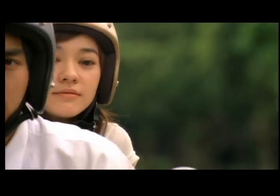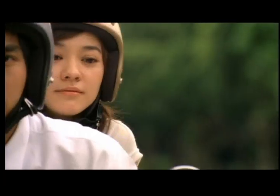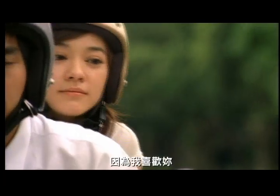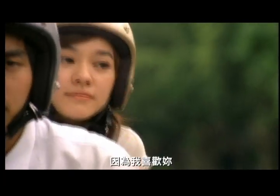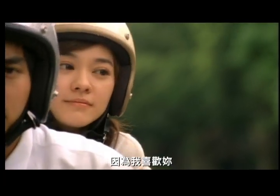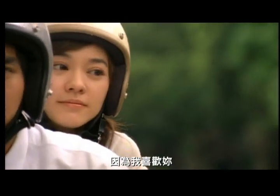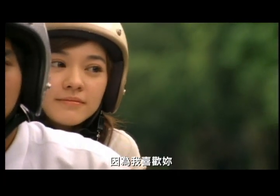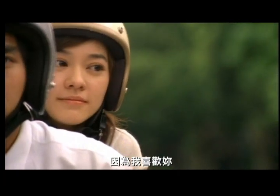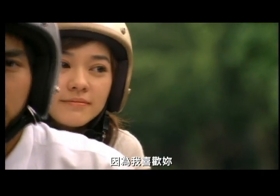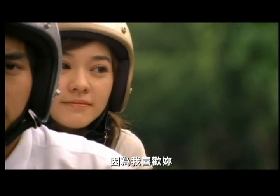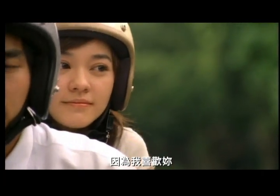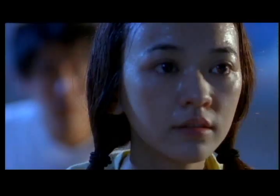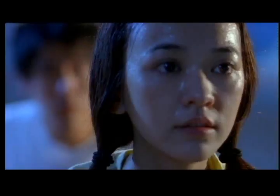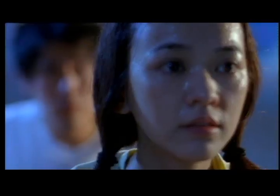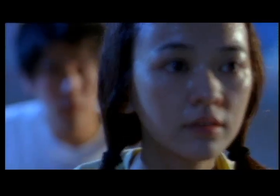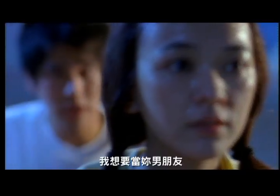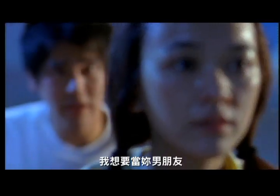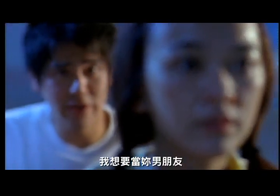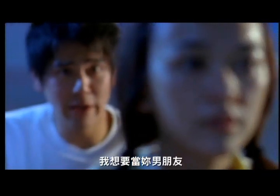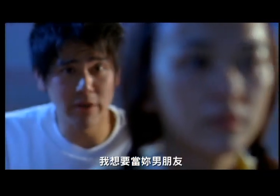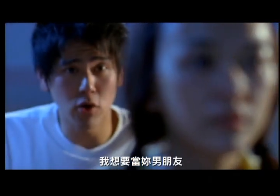因为我喜欢你，我想当你男朋友，